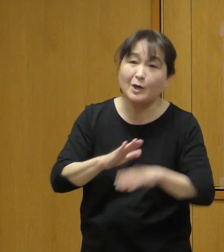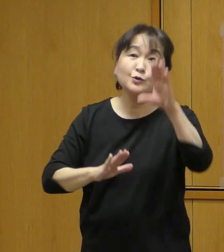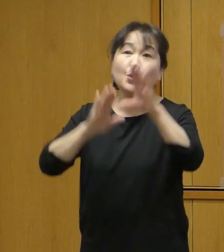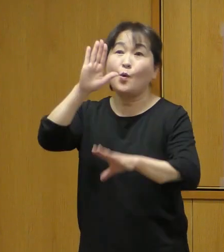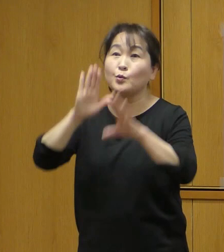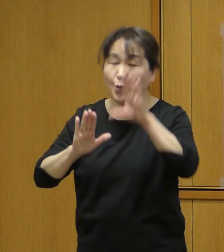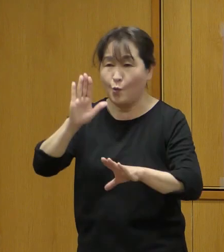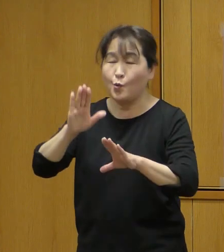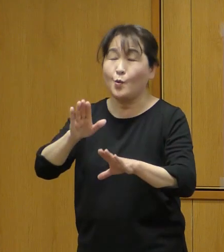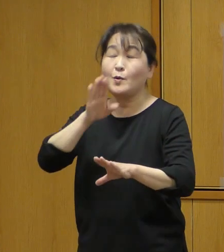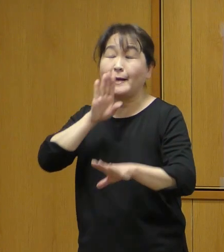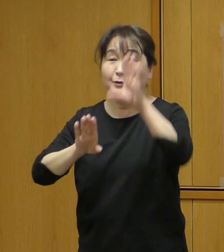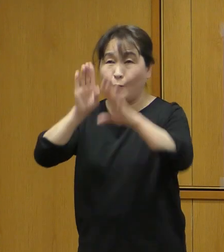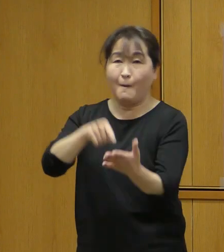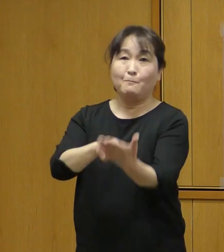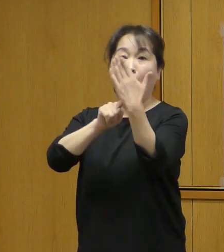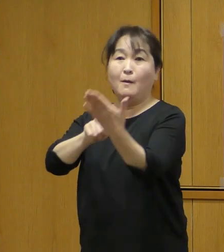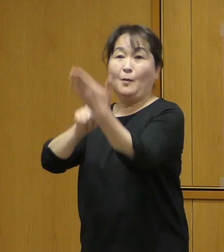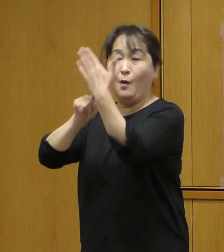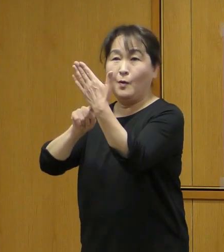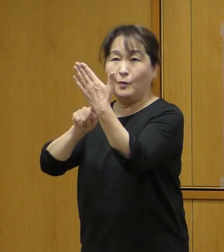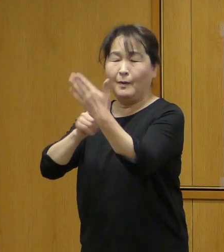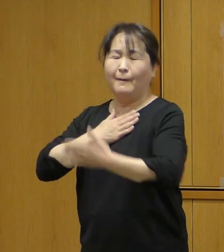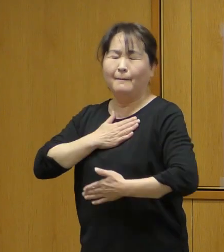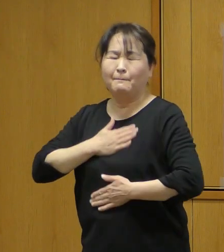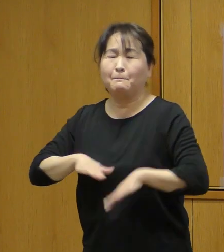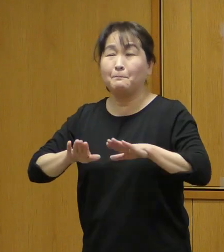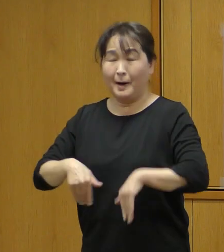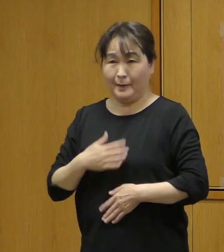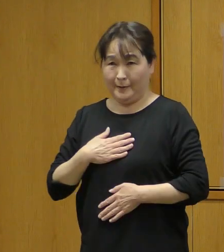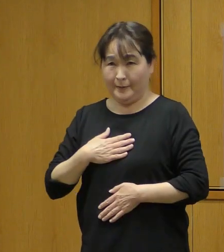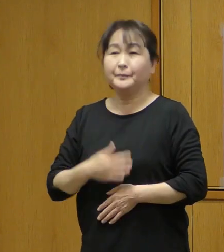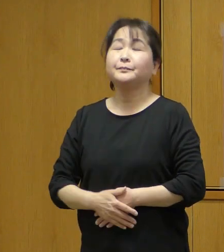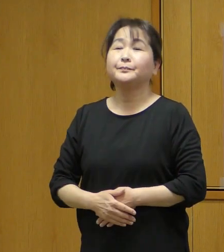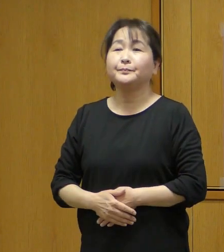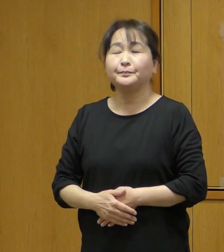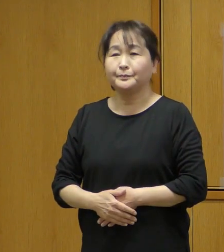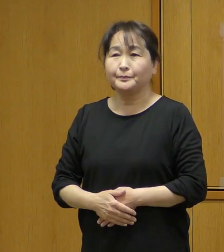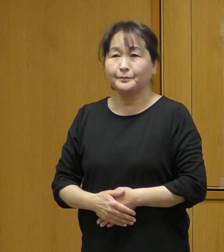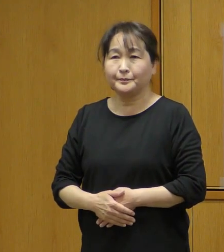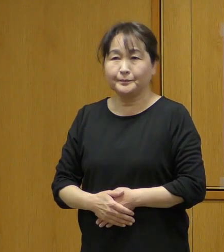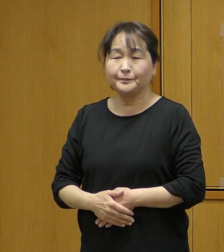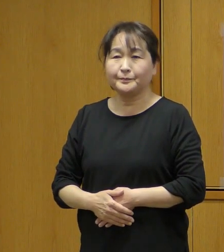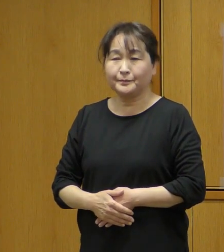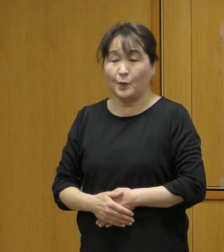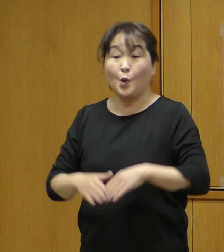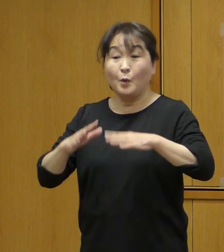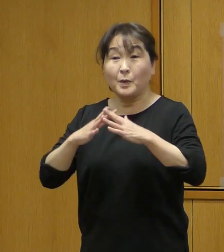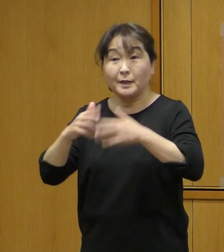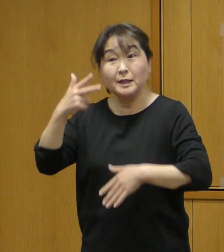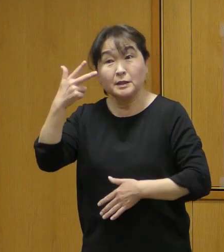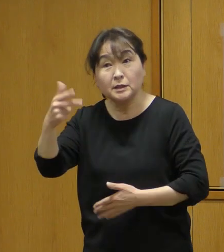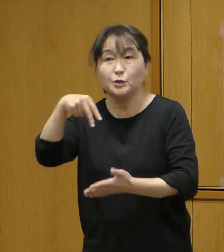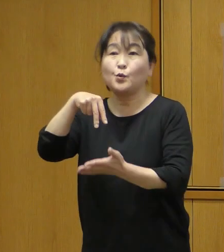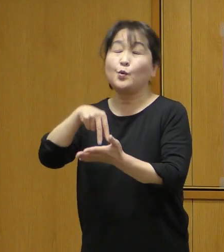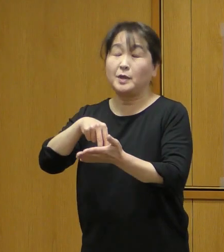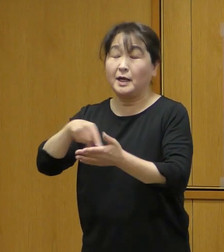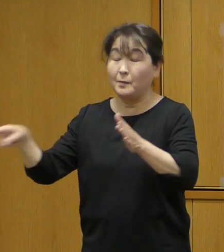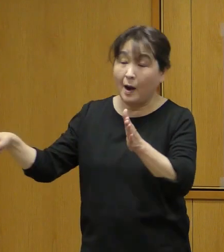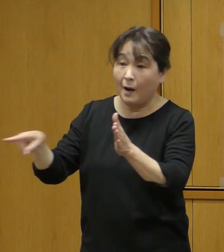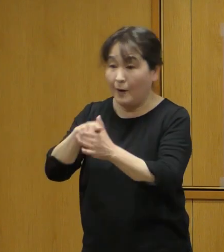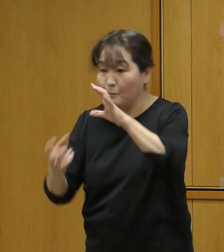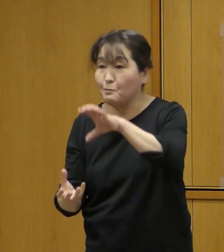す実態が発生したことにあると理解をいたしたところでございます。本市でこれまでに発生